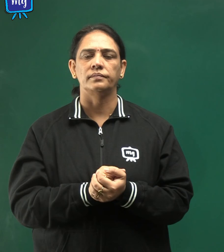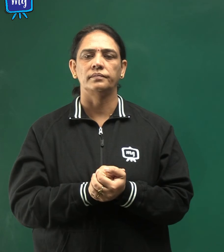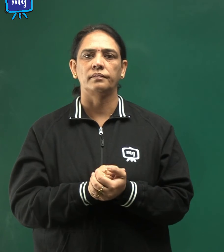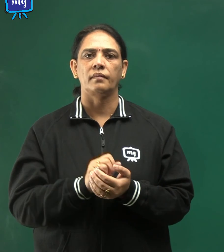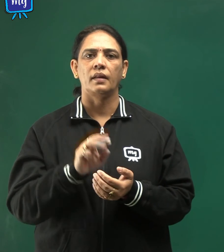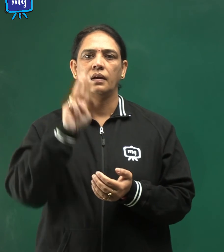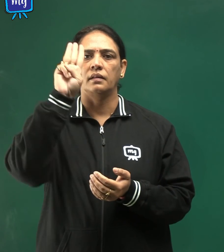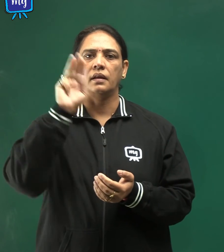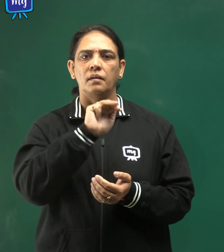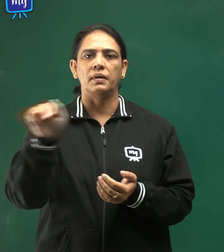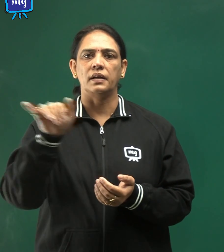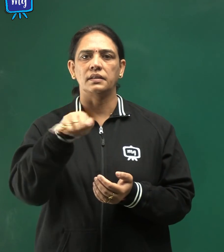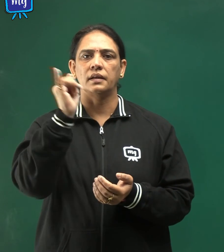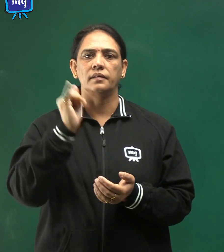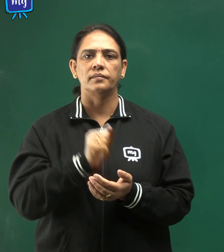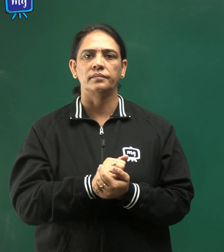3/6